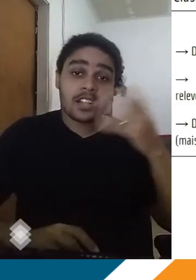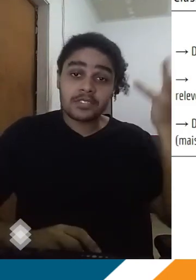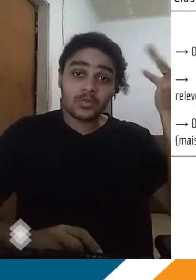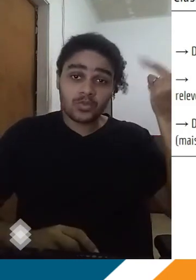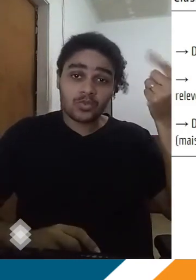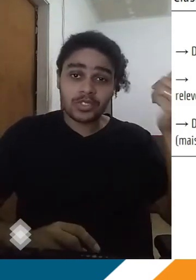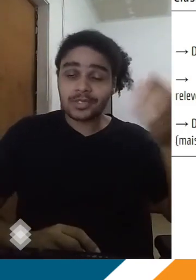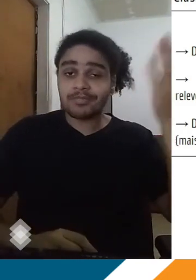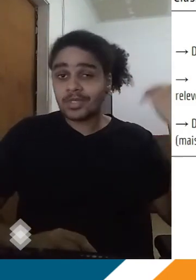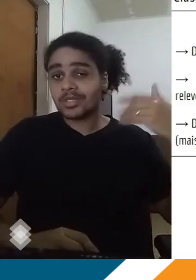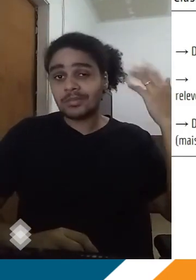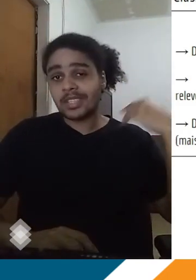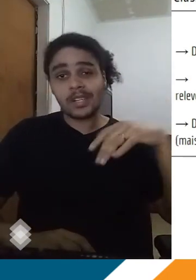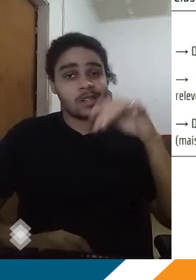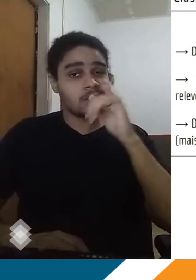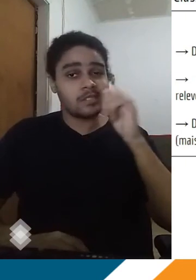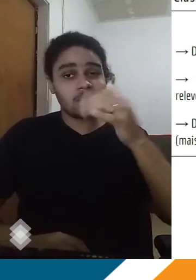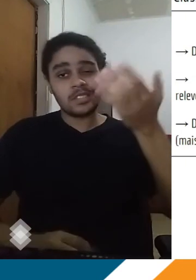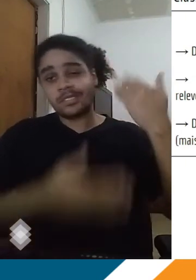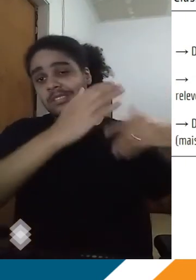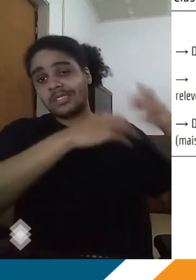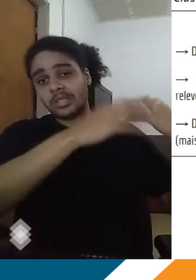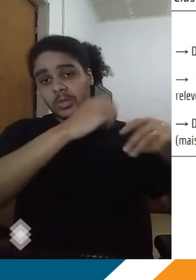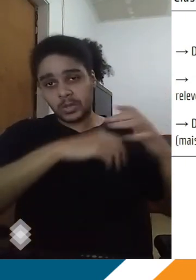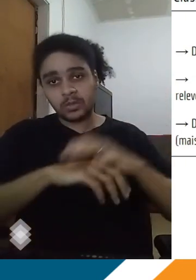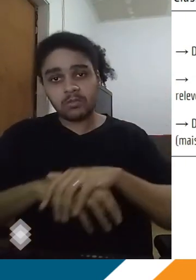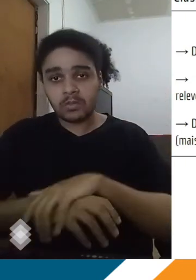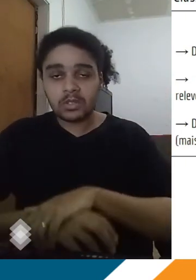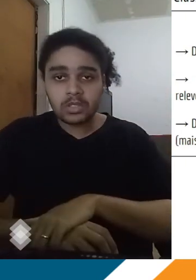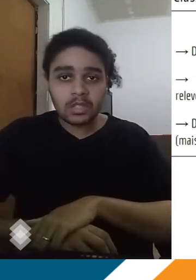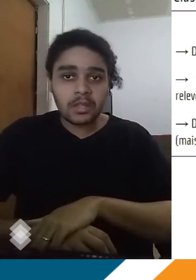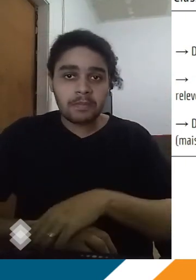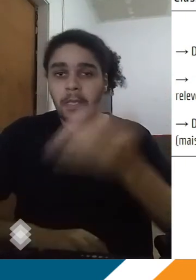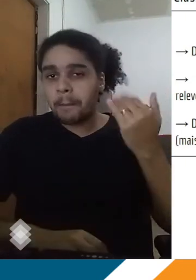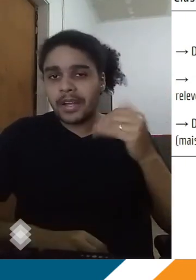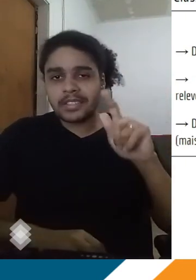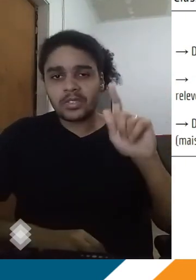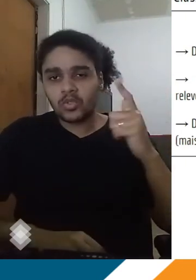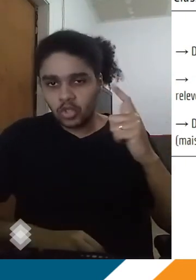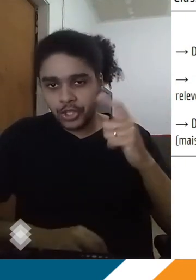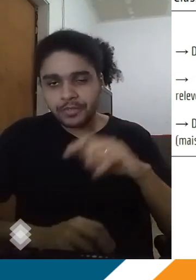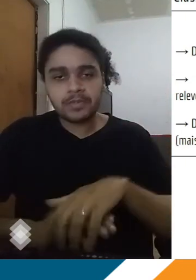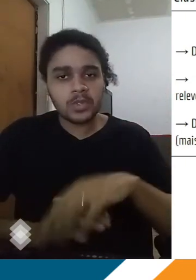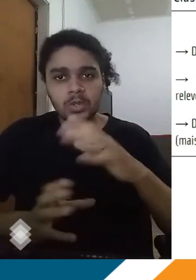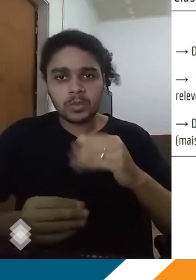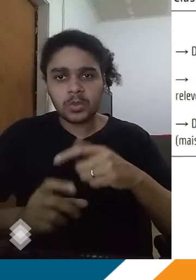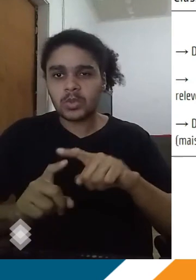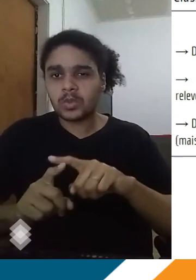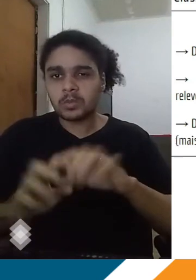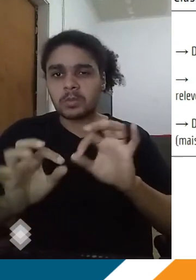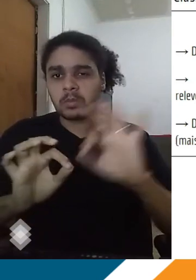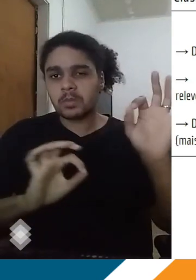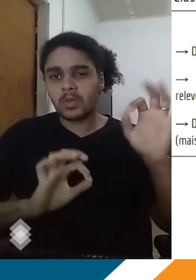eles modelavam o relevo brasileiro, ele também considerava os climas pretéritos, os climas antigos, de um passado